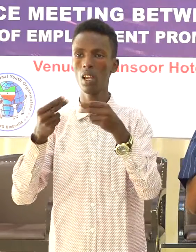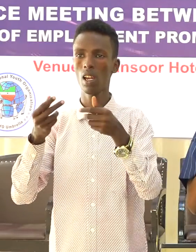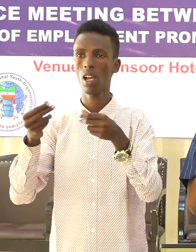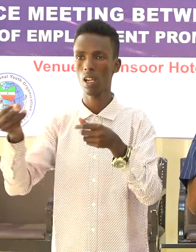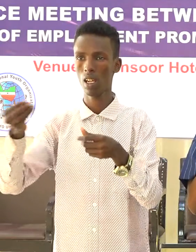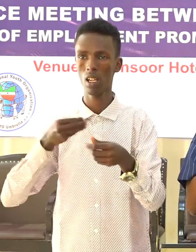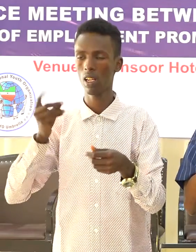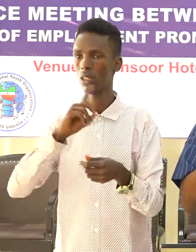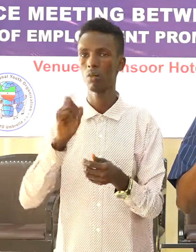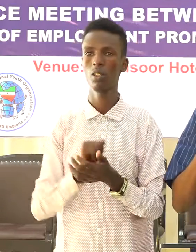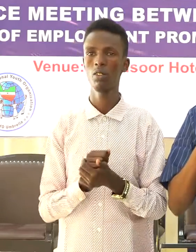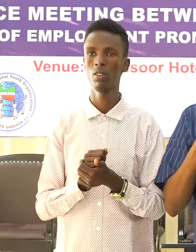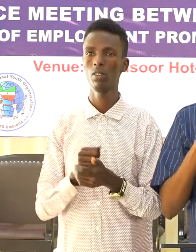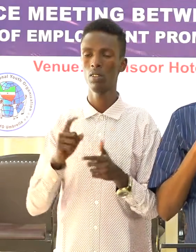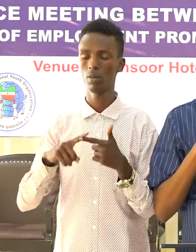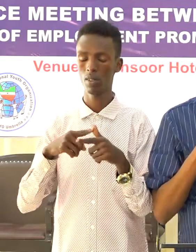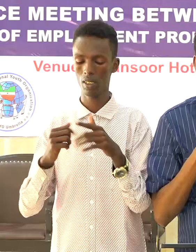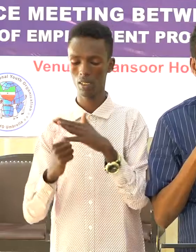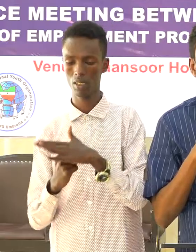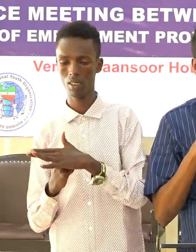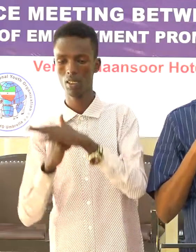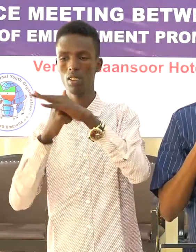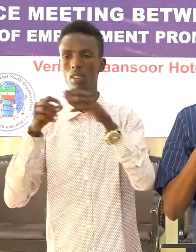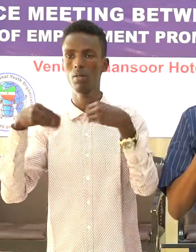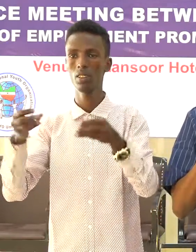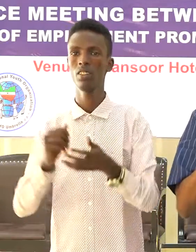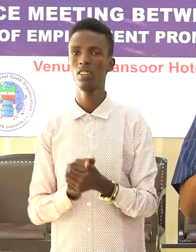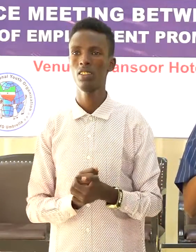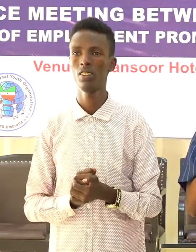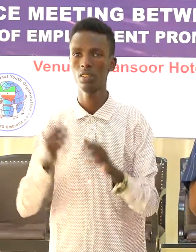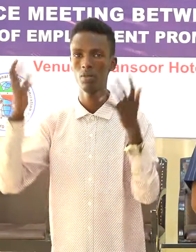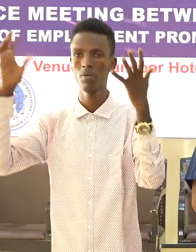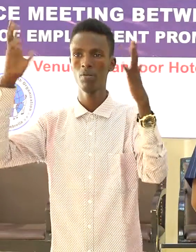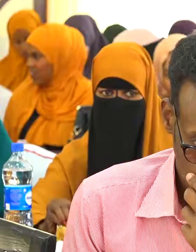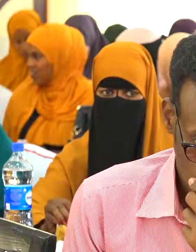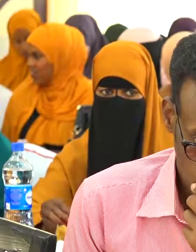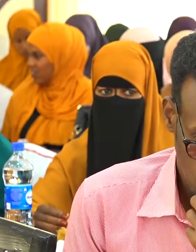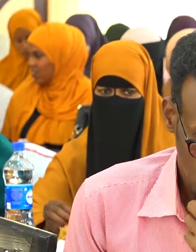weli taageero la siinayo wixii wax ku baran lahaa waxyaalaha marka aanu barno